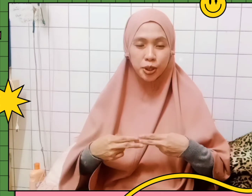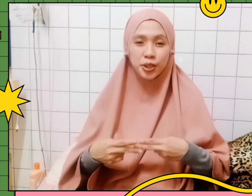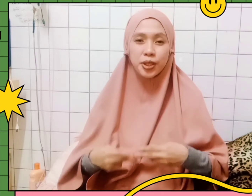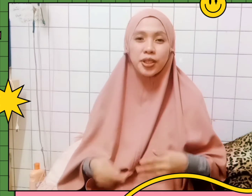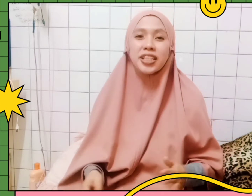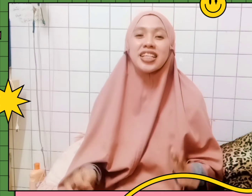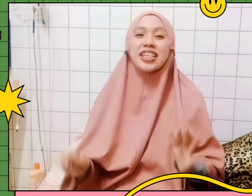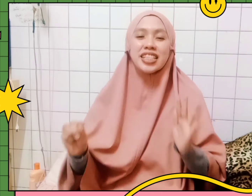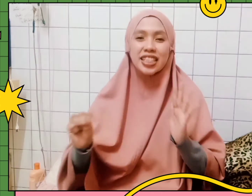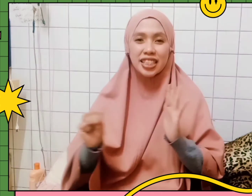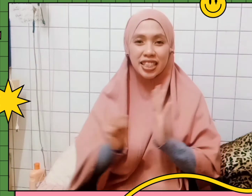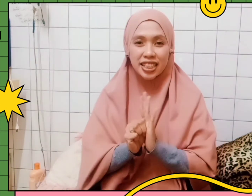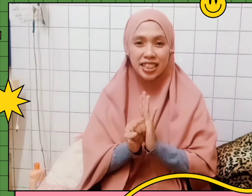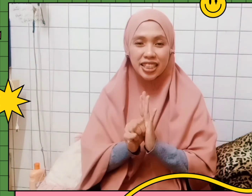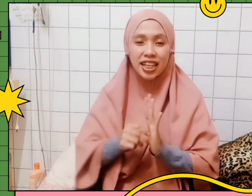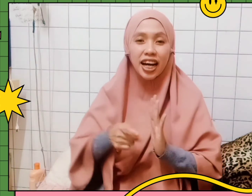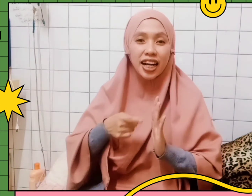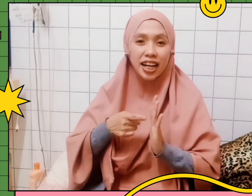bertemu